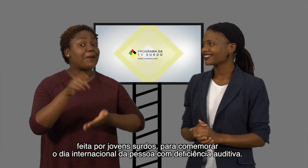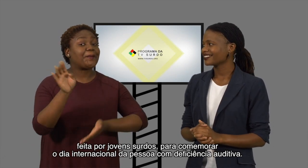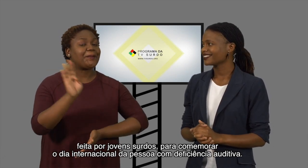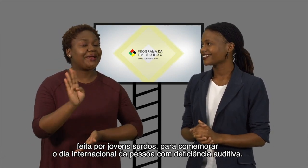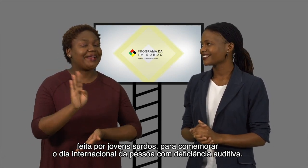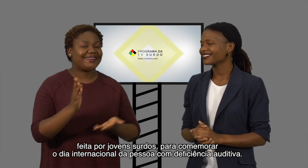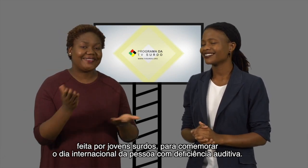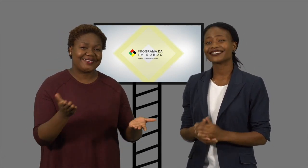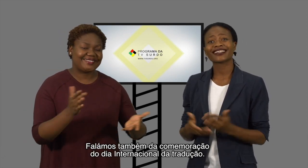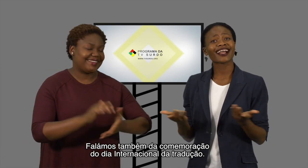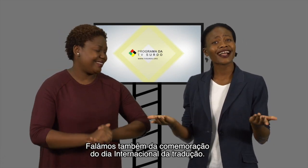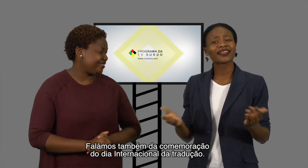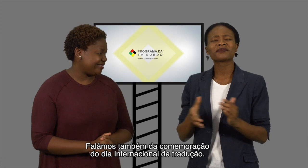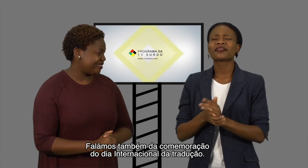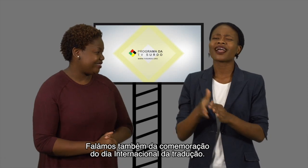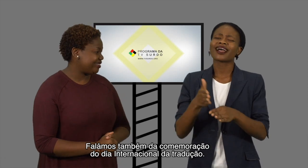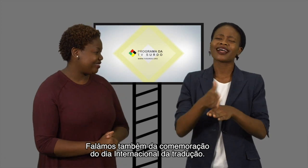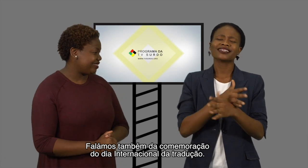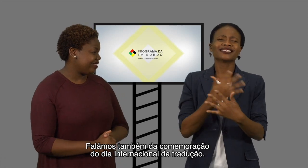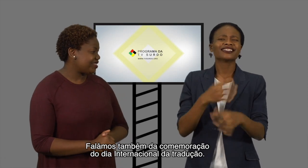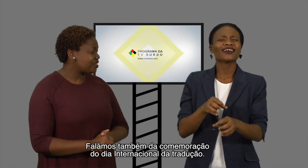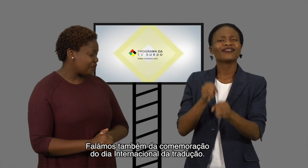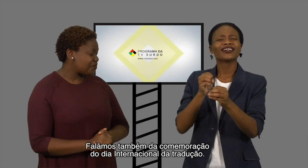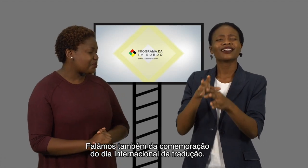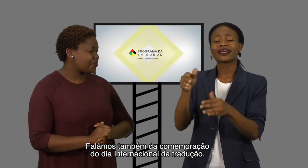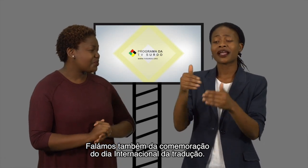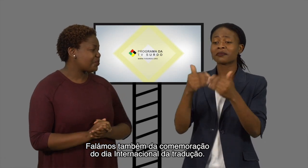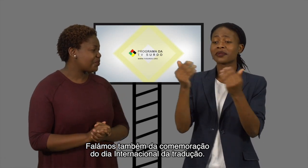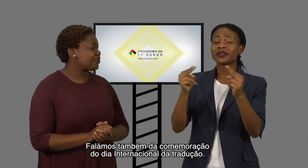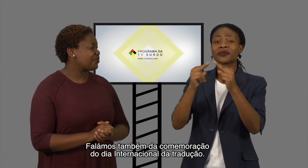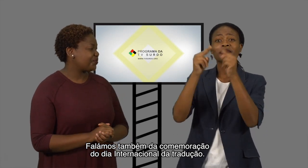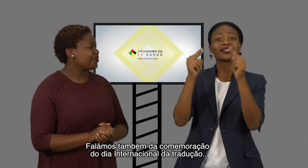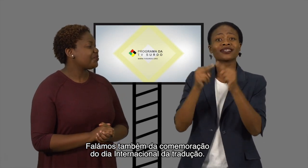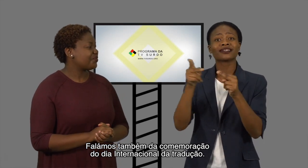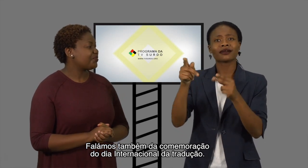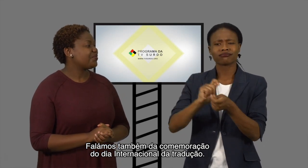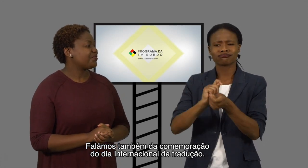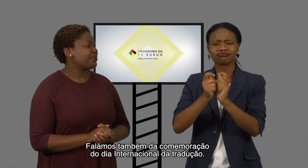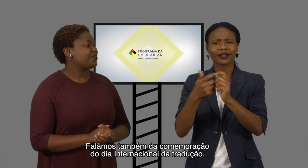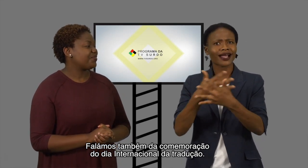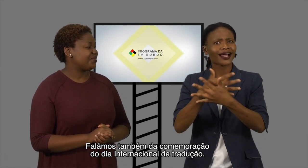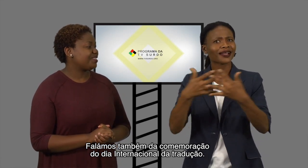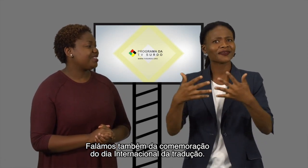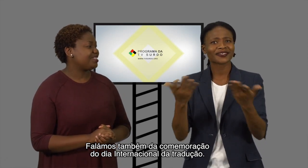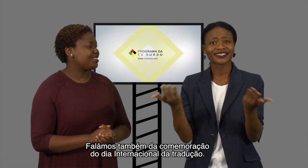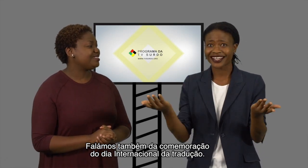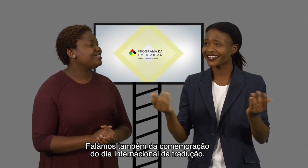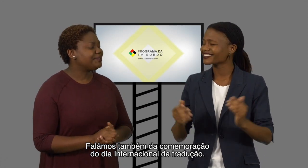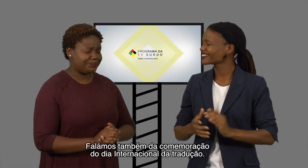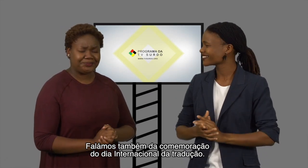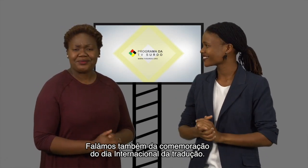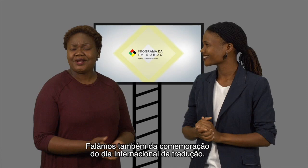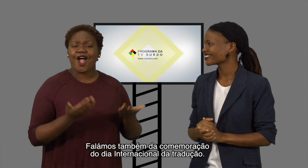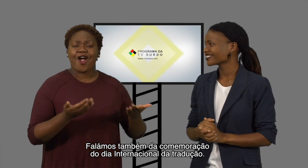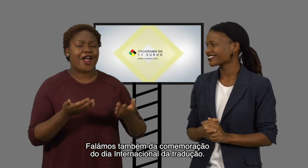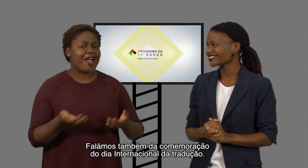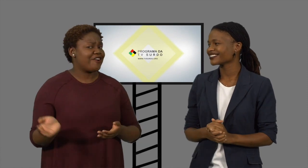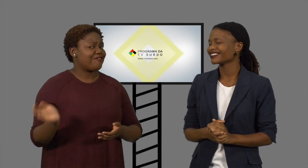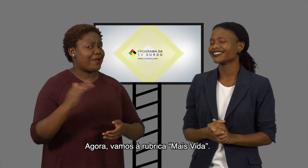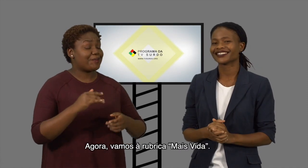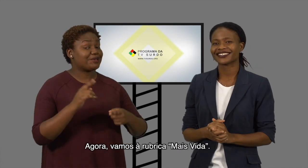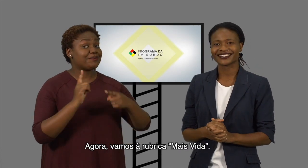Deficiência Auditiva. Falamos também da comemoração do Dia Internacional da Tradução e da Língua